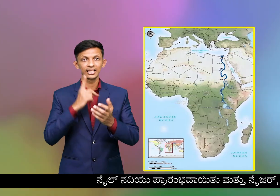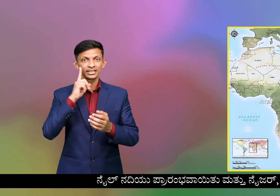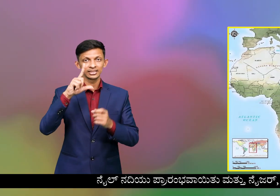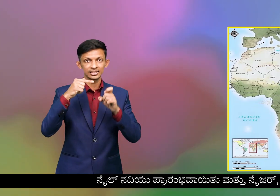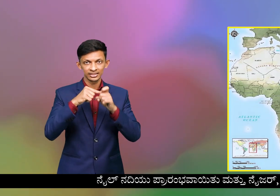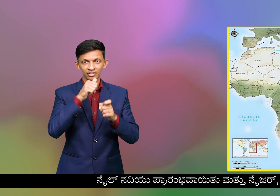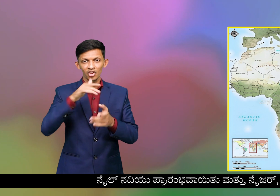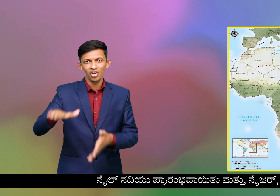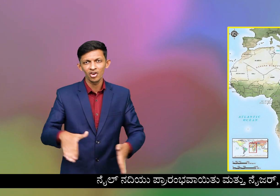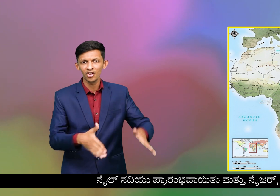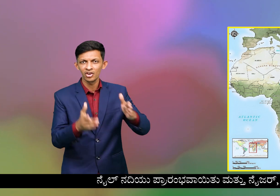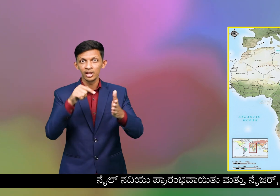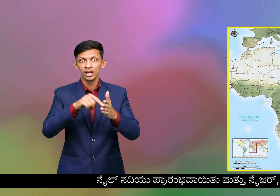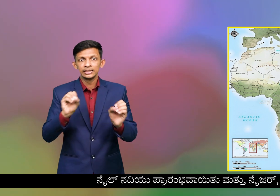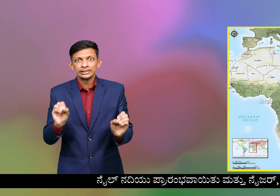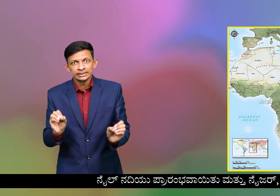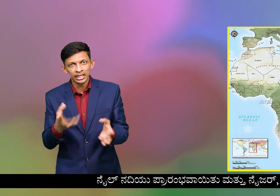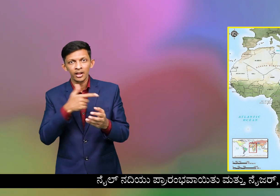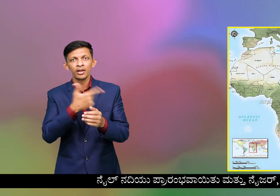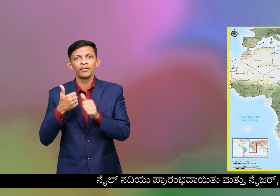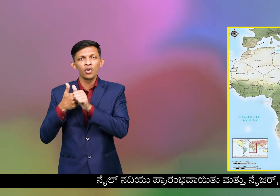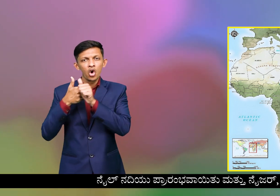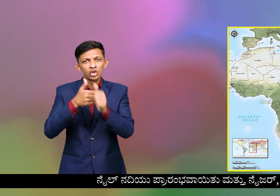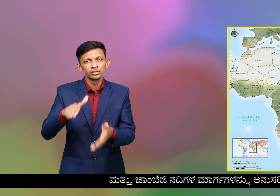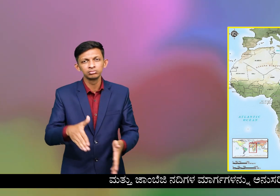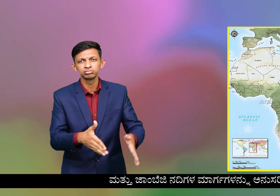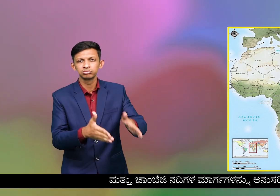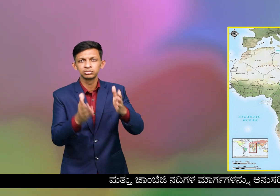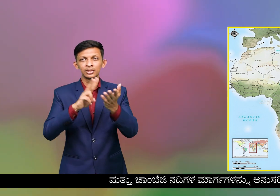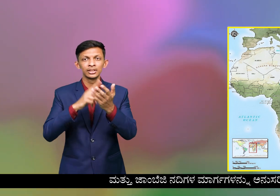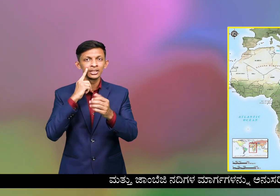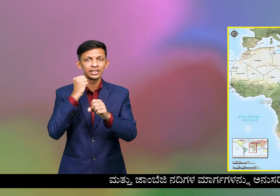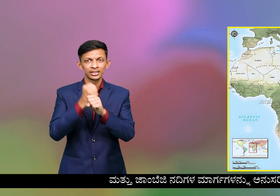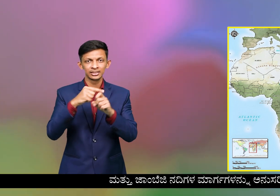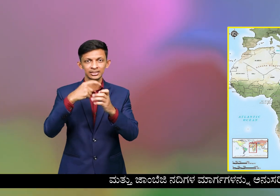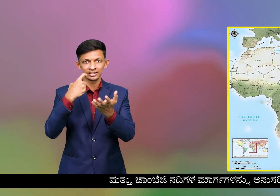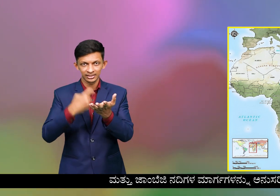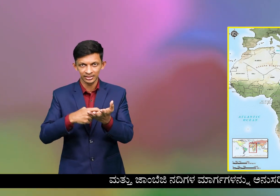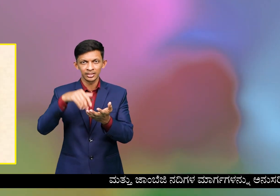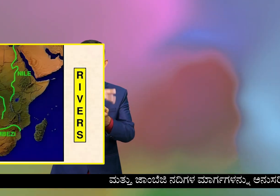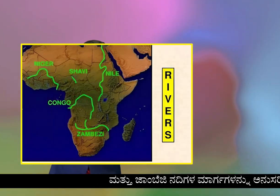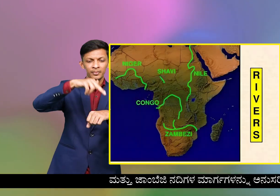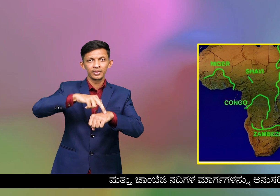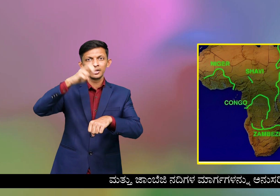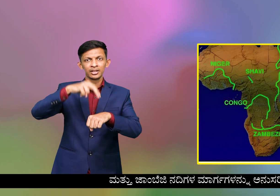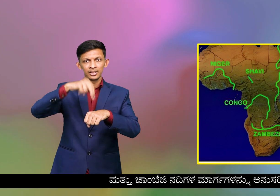ನೈಲ್ ನದಿಯು ಪ್ರಾರಂಭವಾಯಿತು ಮತ್ತು ನೈಜರ್, ಕಾಂಗೋ ಮತ್ತು ಜಾಂಬೇಜಿ ನದಿಗಳ ಮಾರ್ಗವನ್ನು